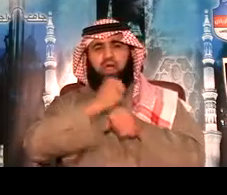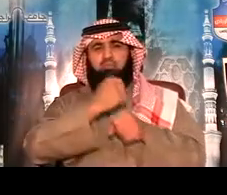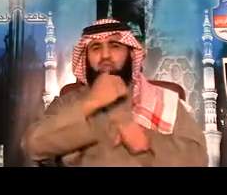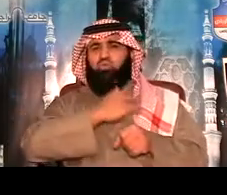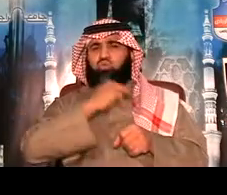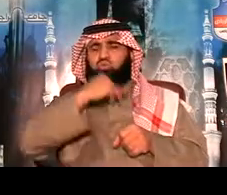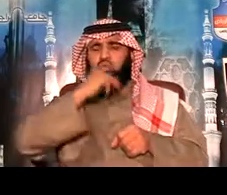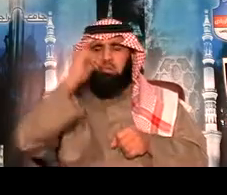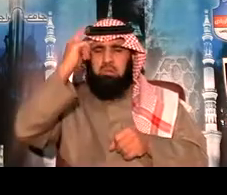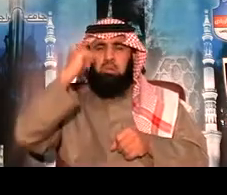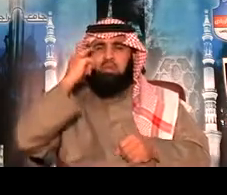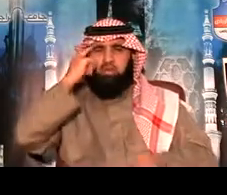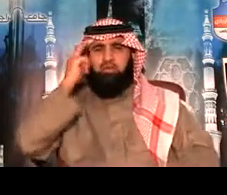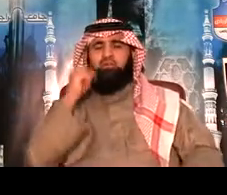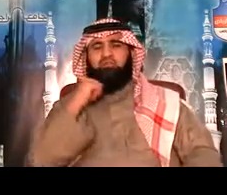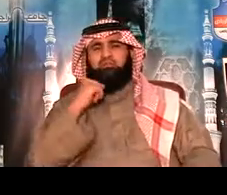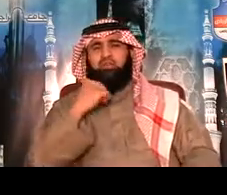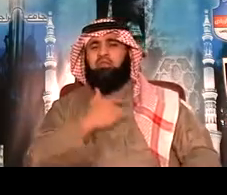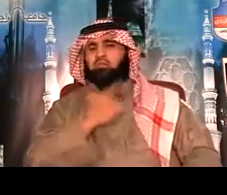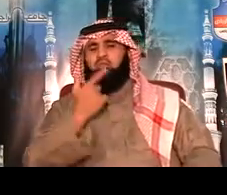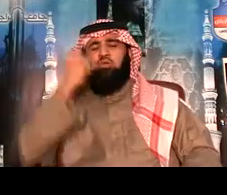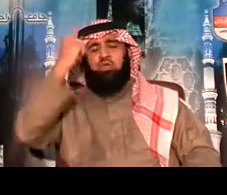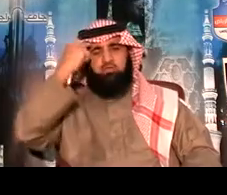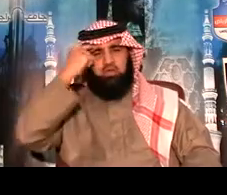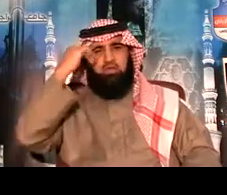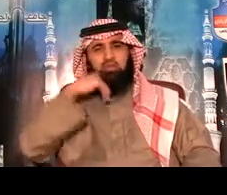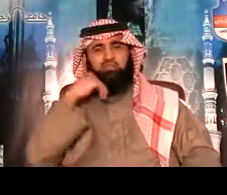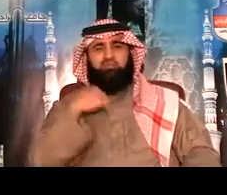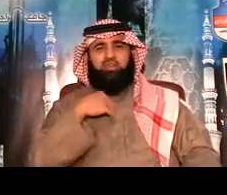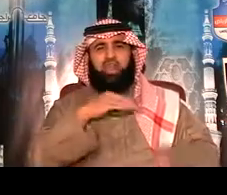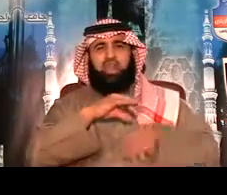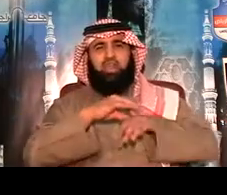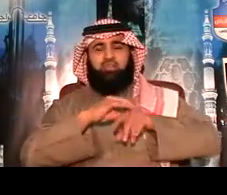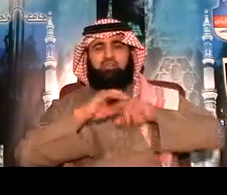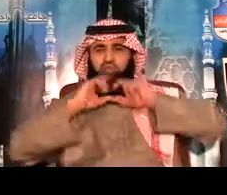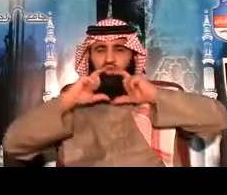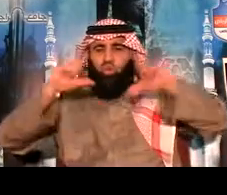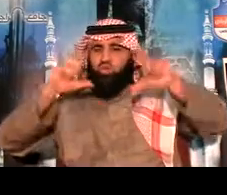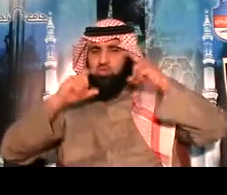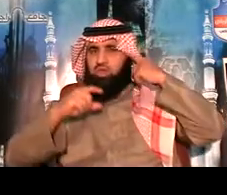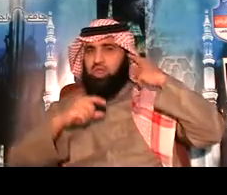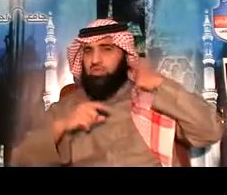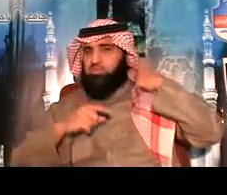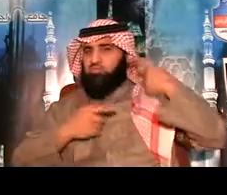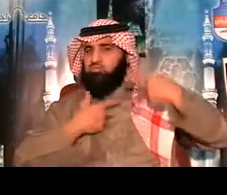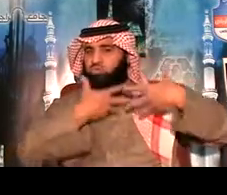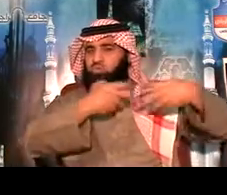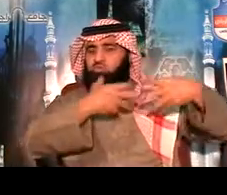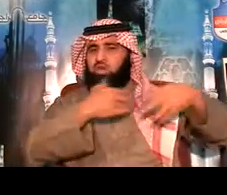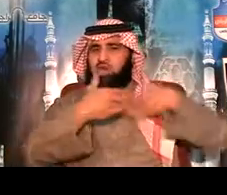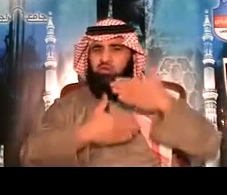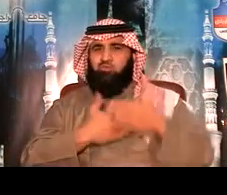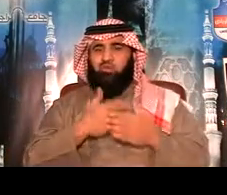حاله وسر فؤاده. فإذا كان يسمع الناس بأعماله يريد بذلك أن